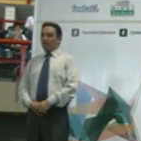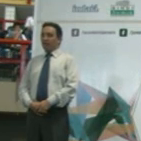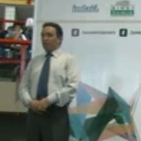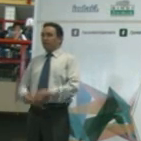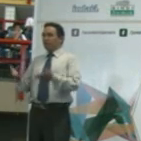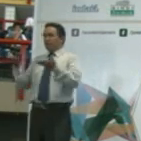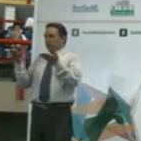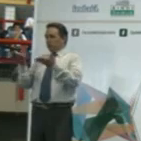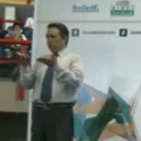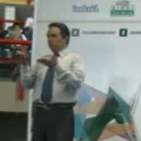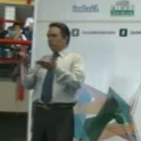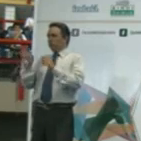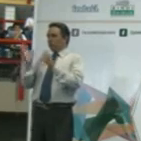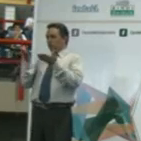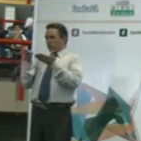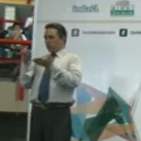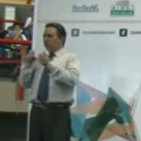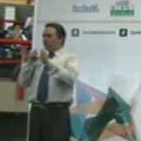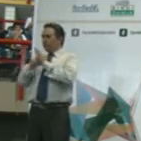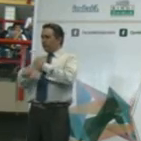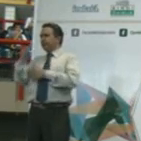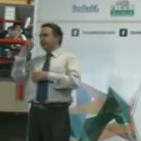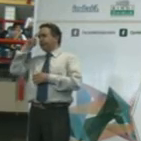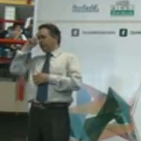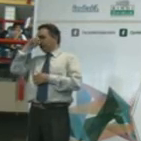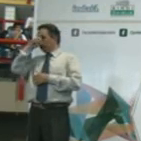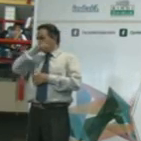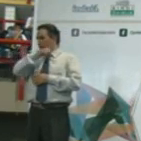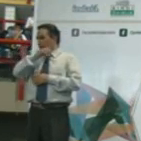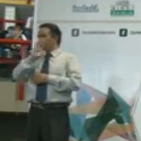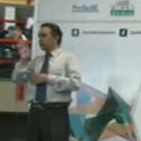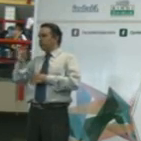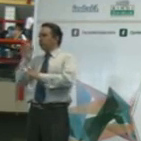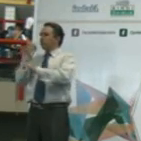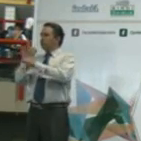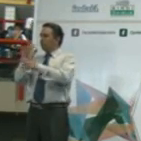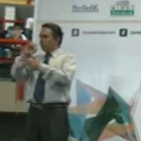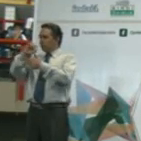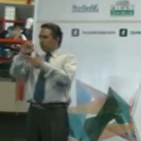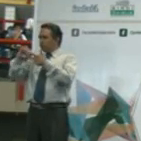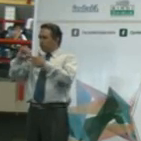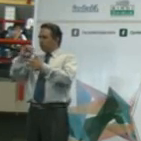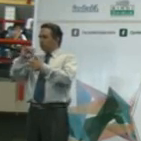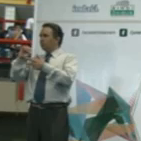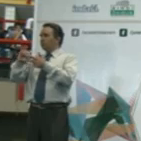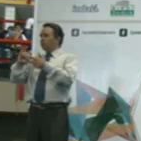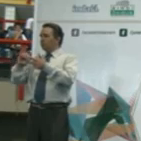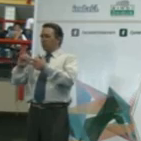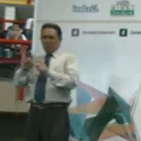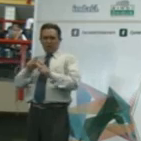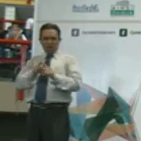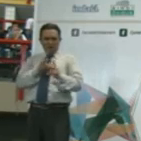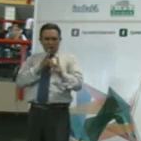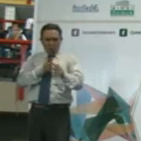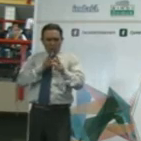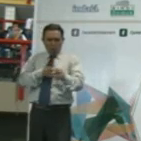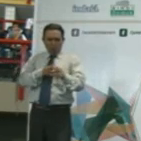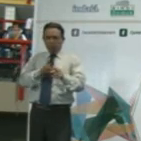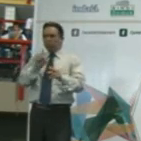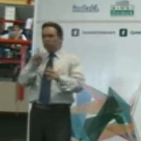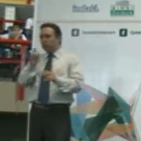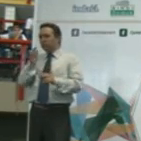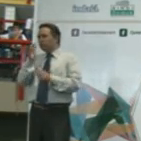que foi cobrado já na prova do Enem. Essa questão aqui, Alexandre, exatamente desse jeito, não, mas uma muito parecida com essa que eu botei na